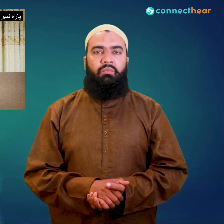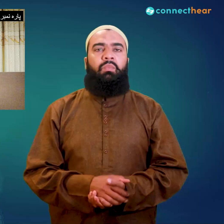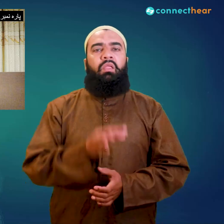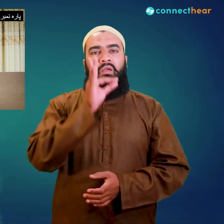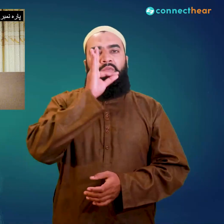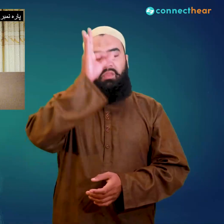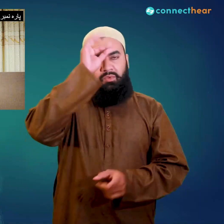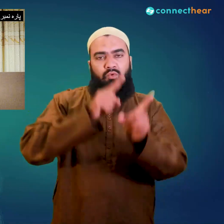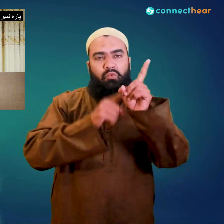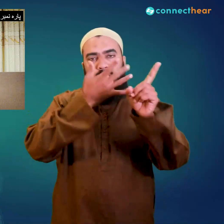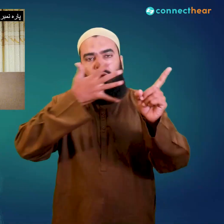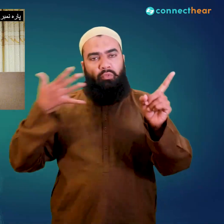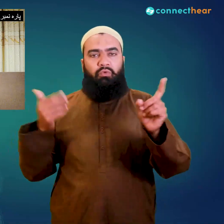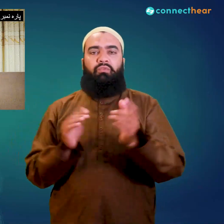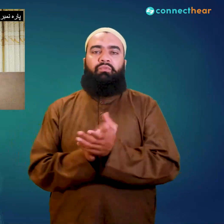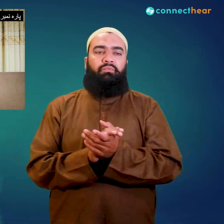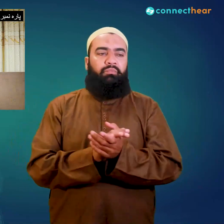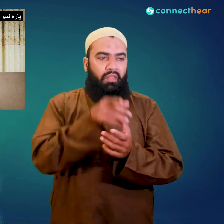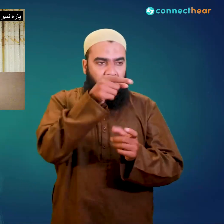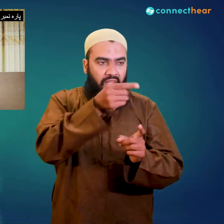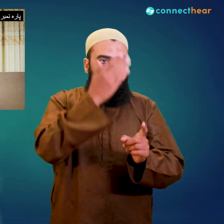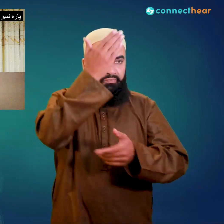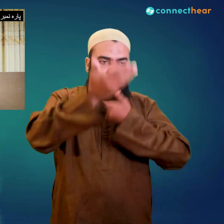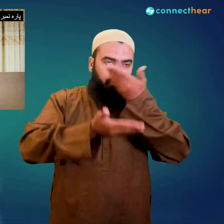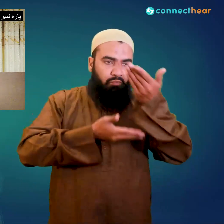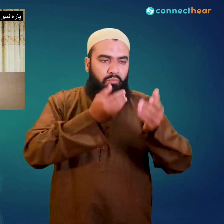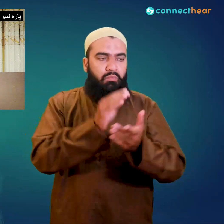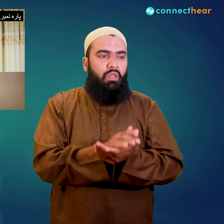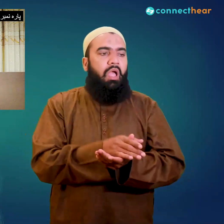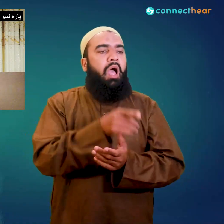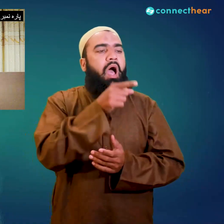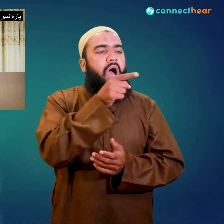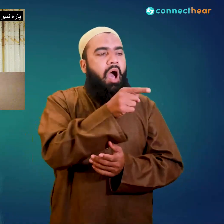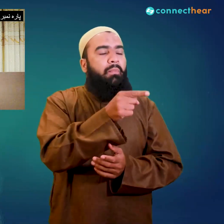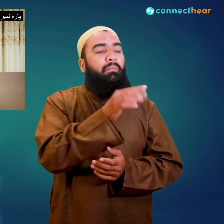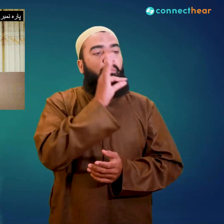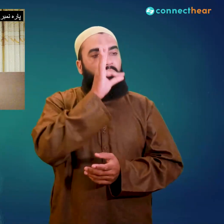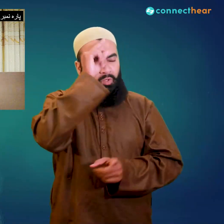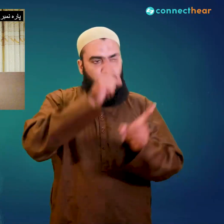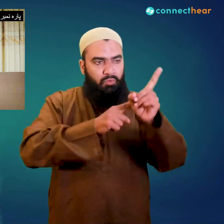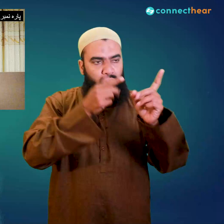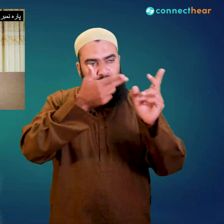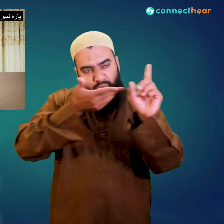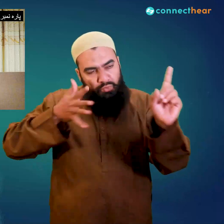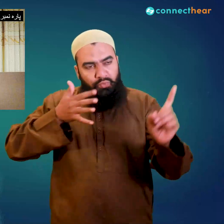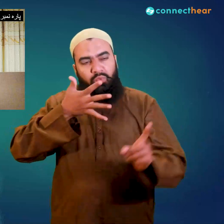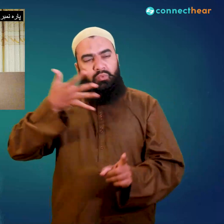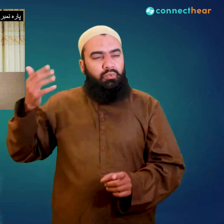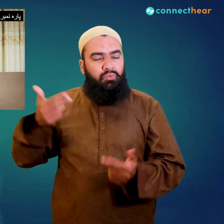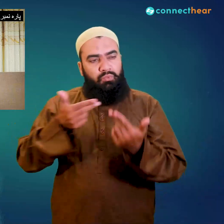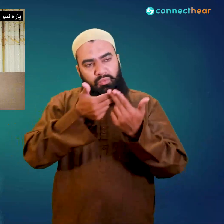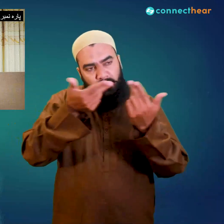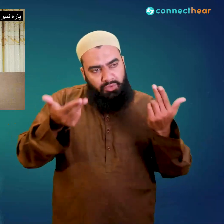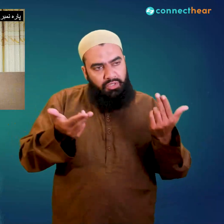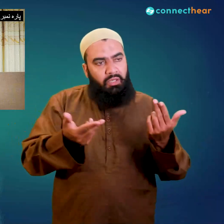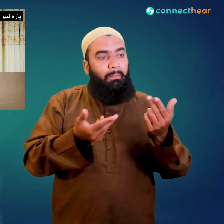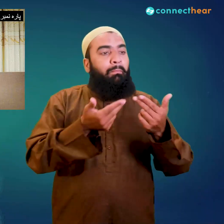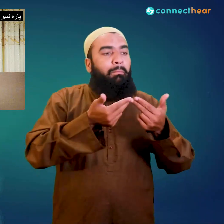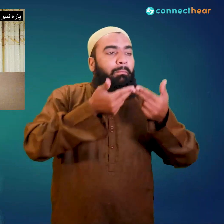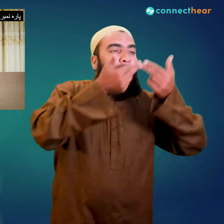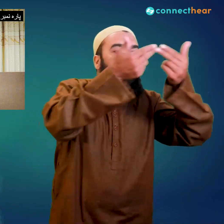یوسف علیہ السلام نے مصر کے بادشاہ کو جو اس نے خواب دیکھا تھا اس کی تعبیر